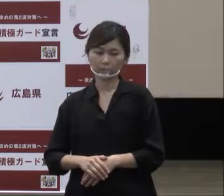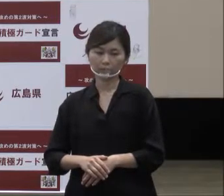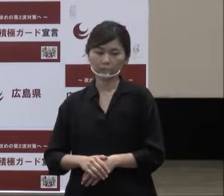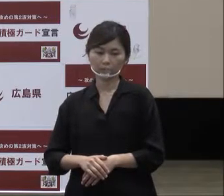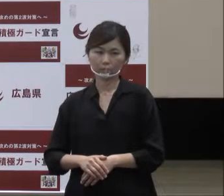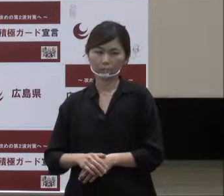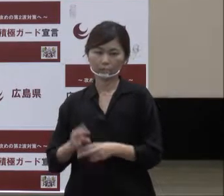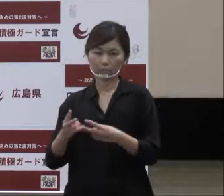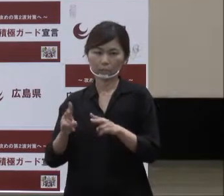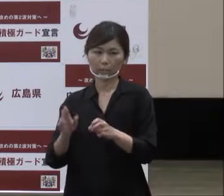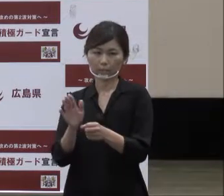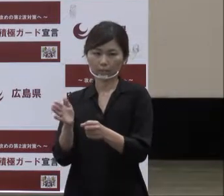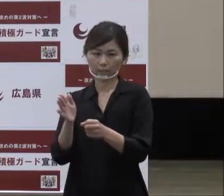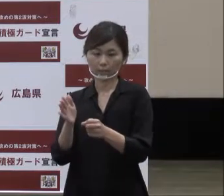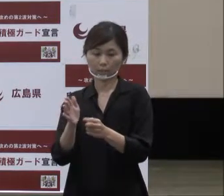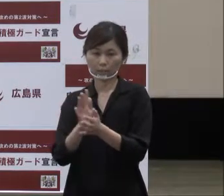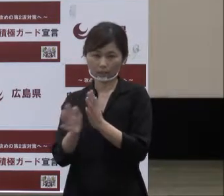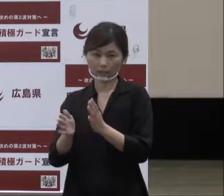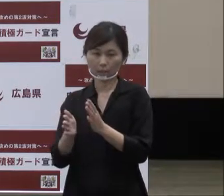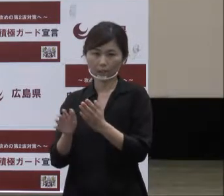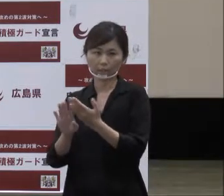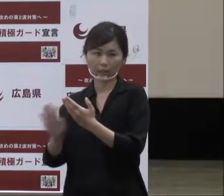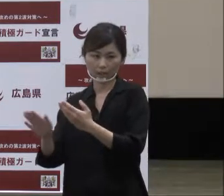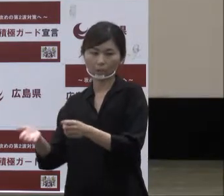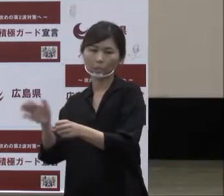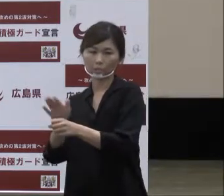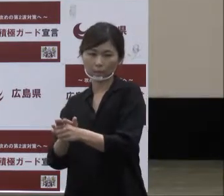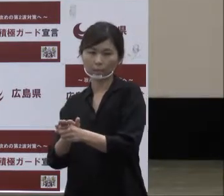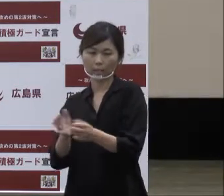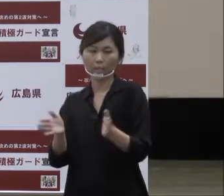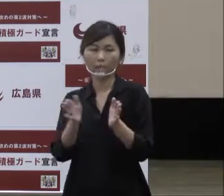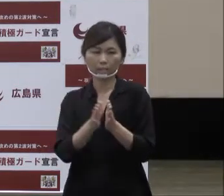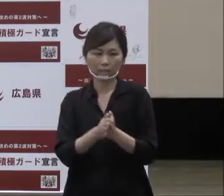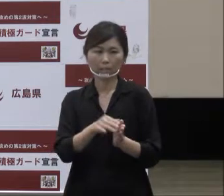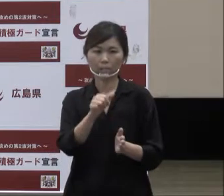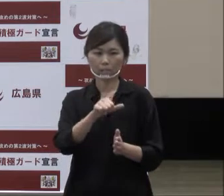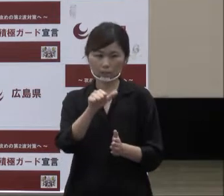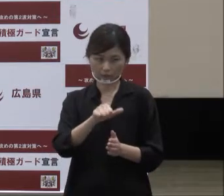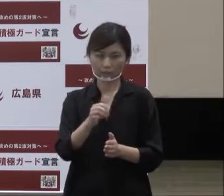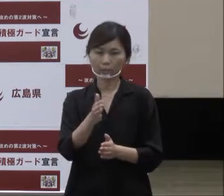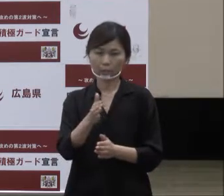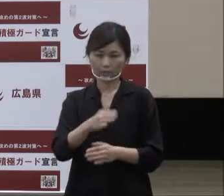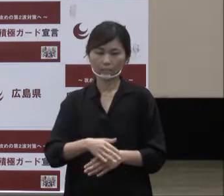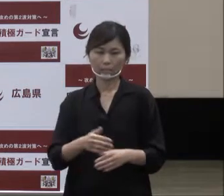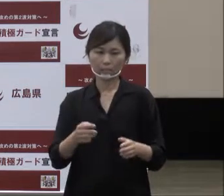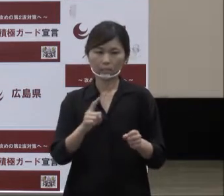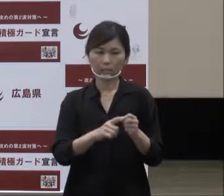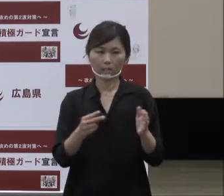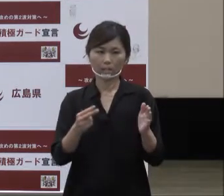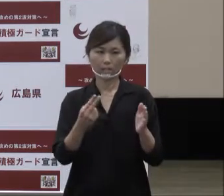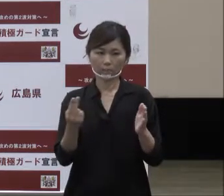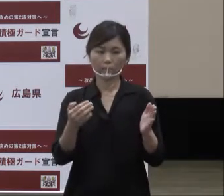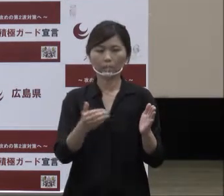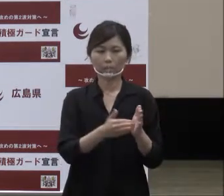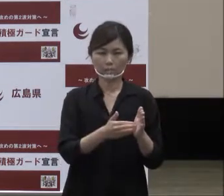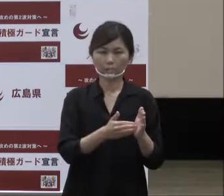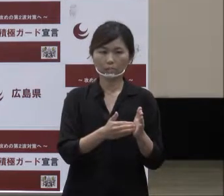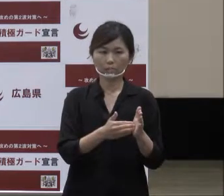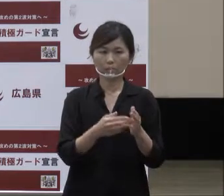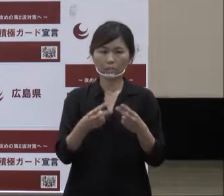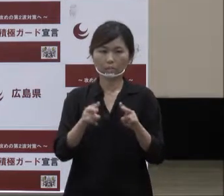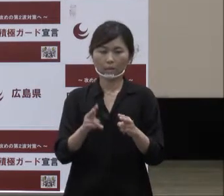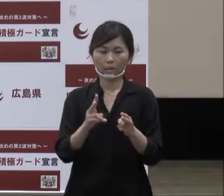検査機関を含めるとこの時点で5100件ぐらいで、年度末には県内だけで3400